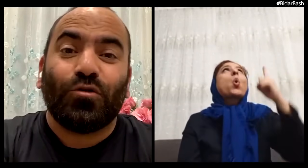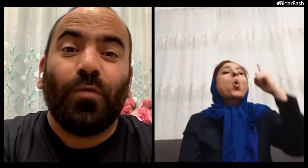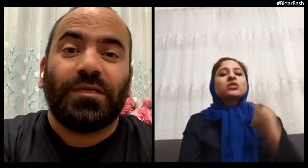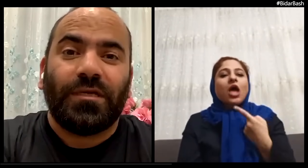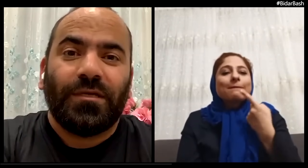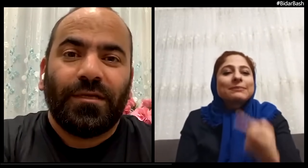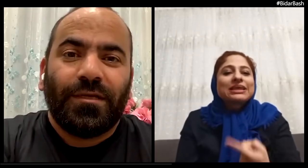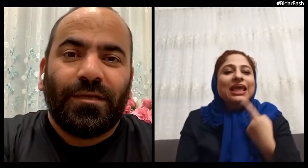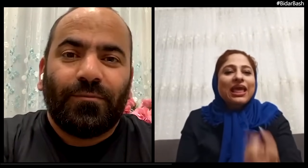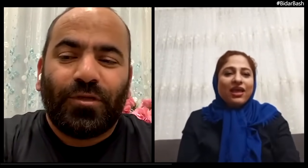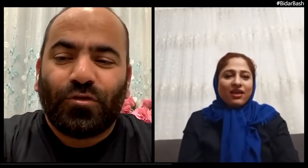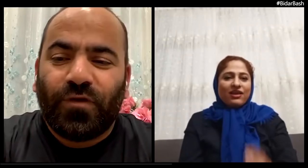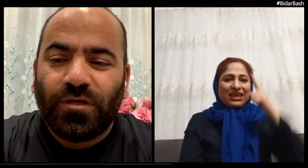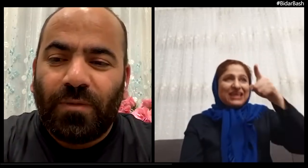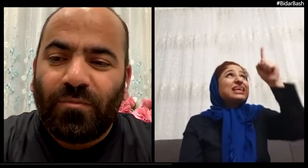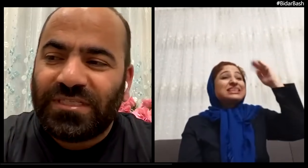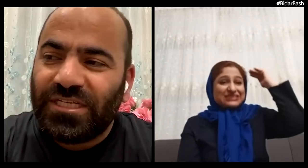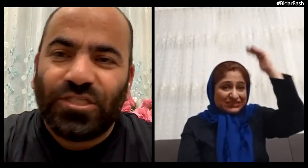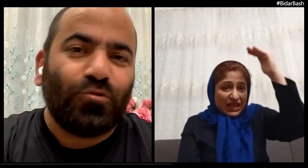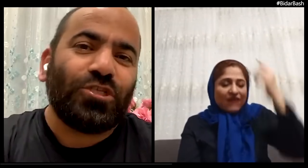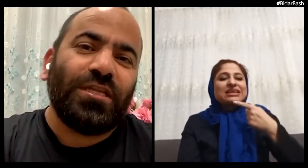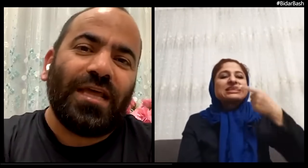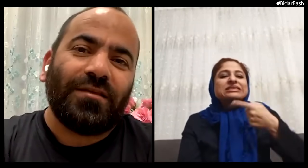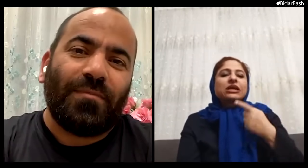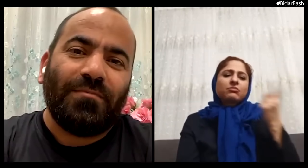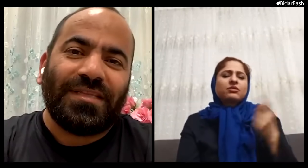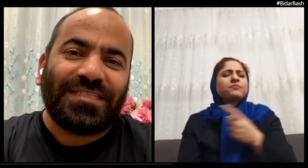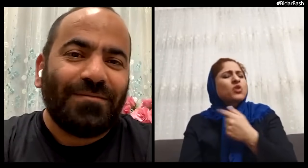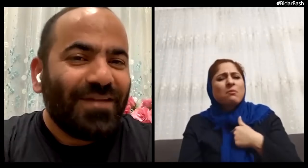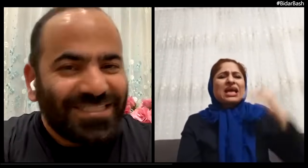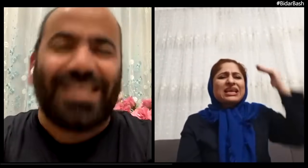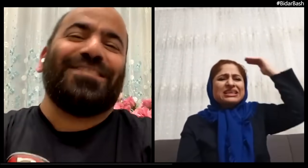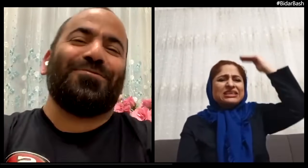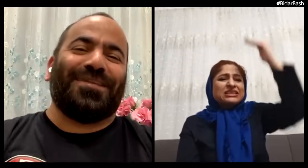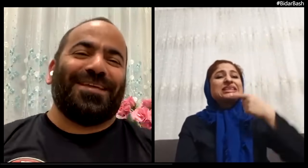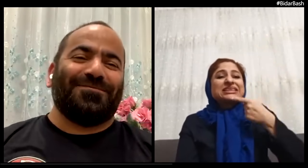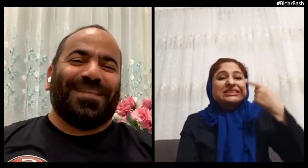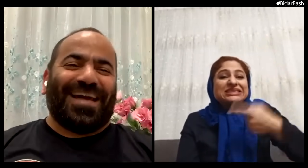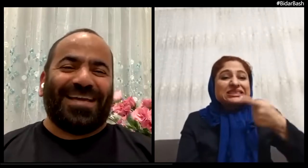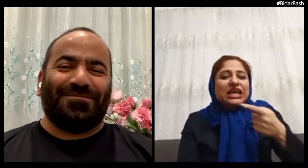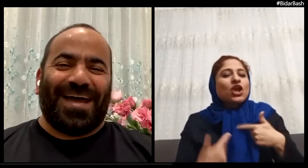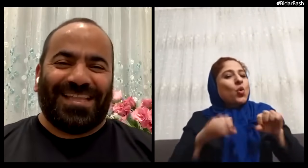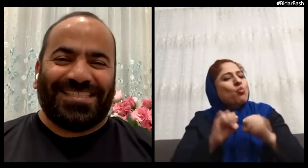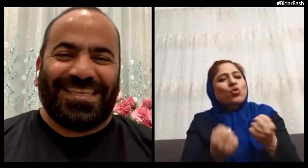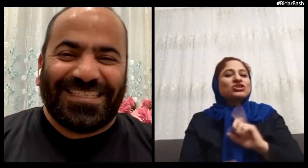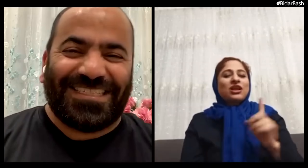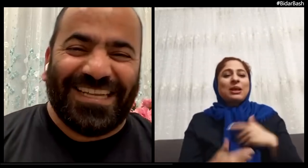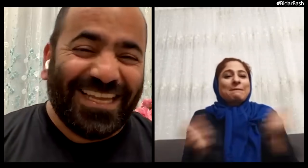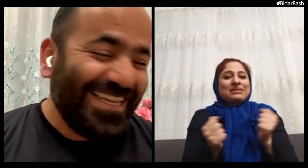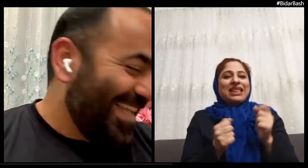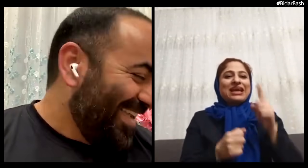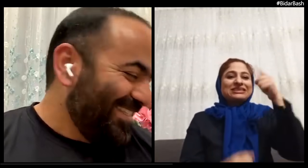ذکر خدا میگه. بهش گفت حاج آقا من با ذکرش مشکلی ندارم، من میترسم یه وقت سجده کنه، بالاخره بعد از